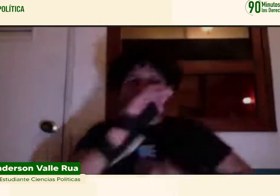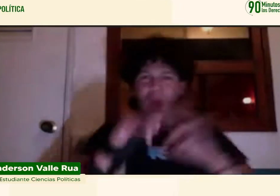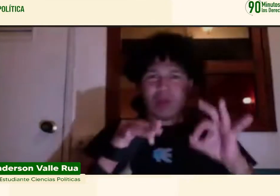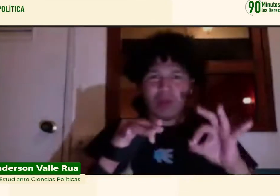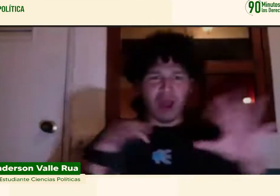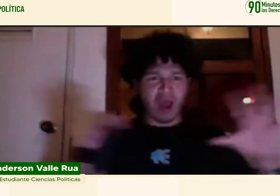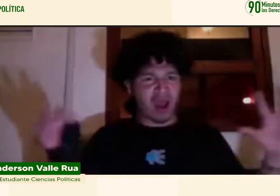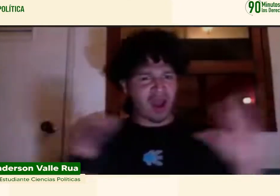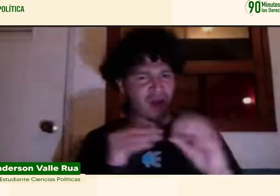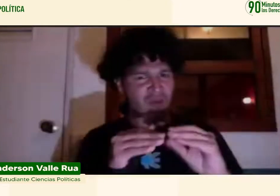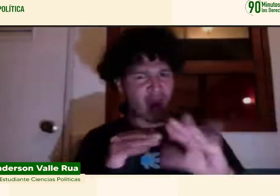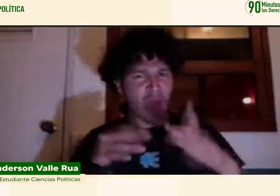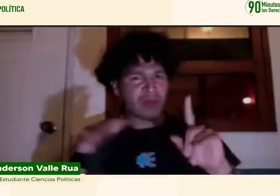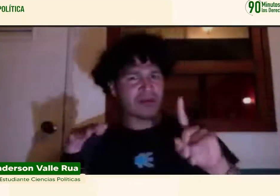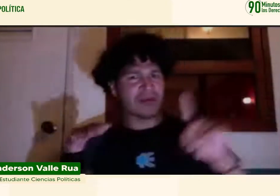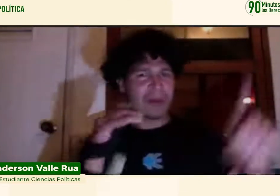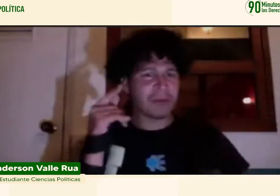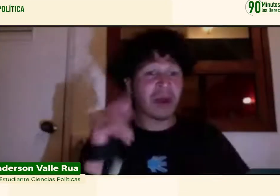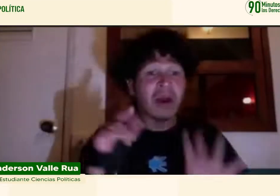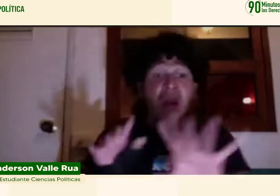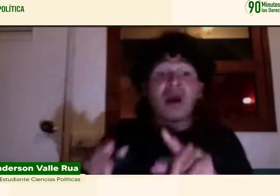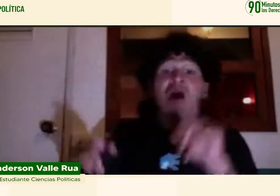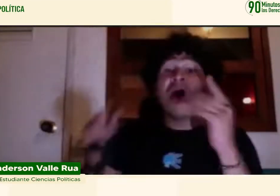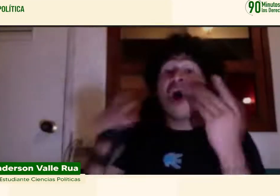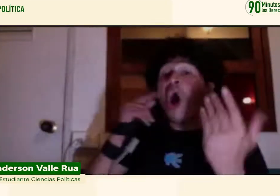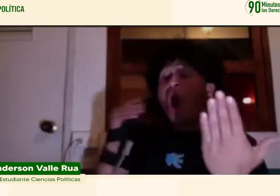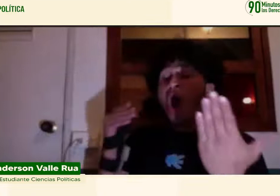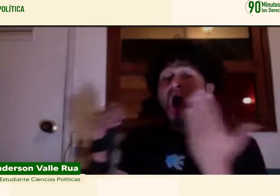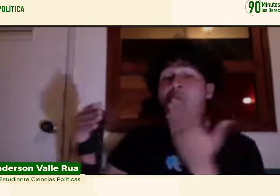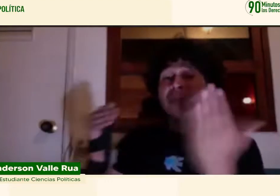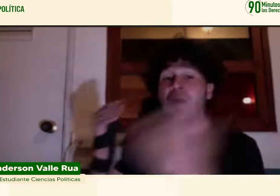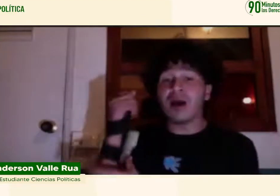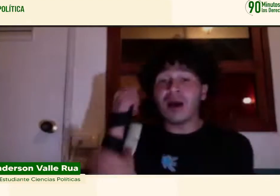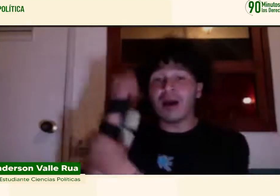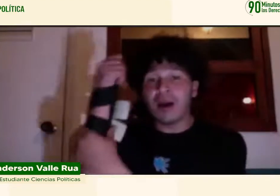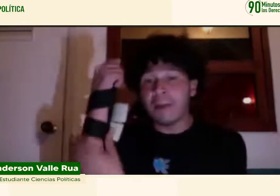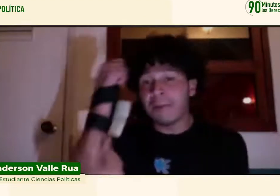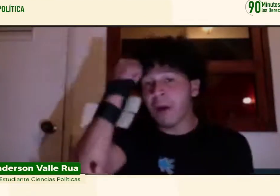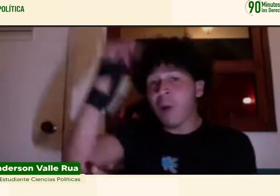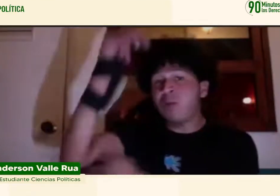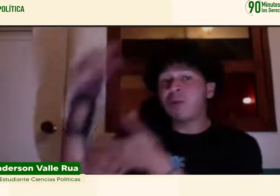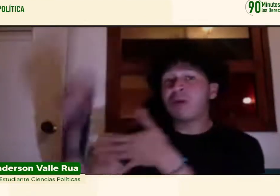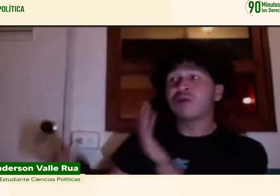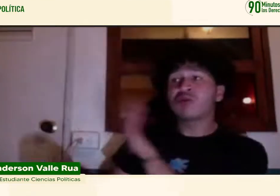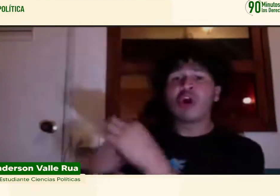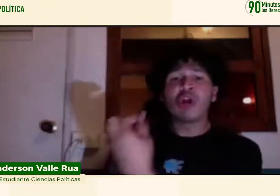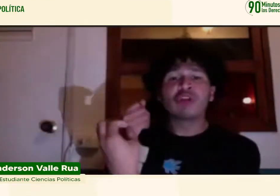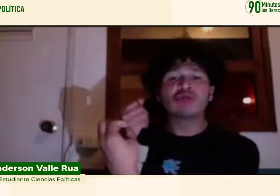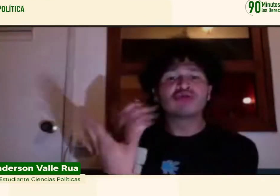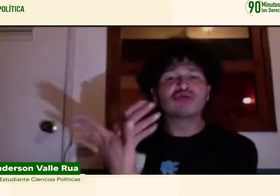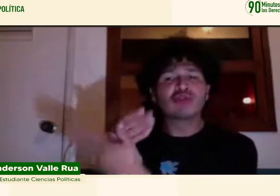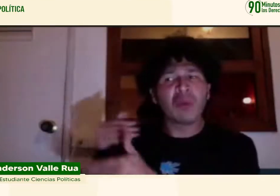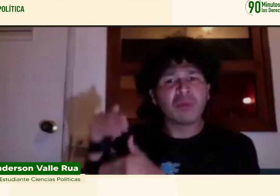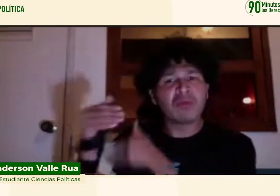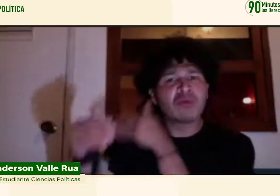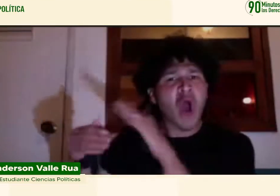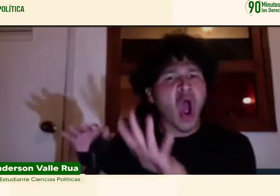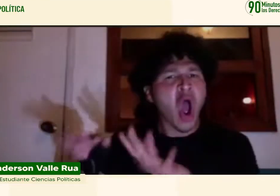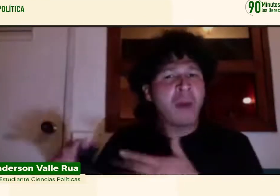decisión una postura de la organización que se tiene y con respecto a ello también los afiliados y la ciudadanía como hace la lectura de esto en